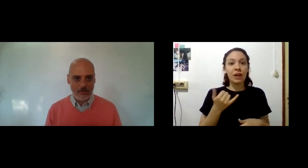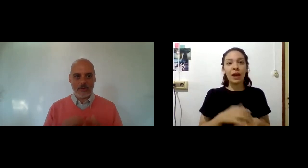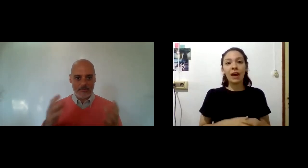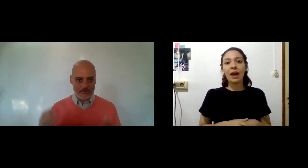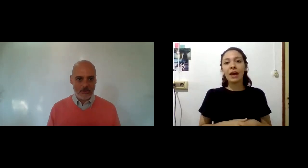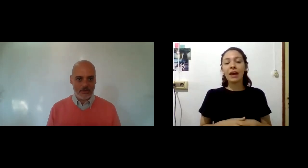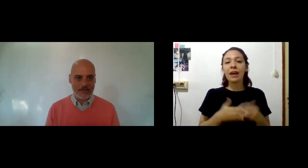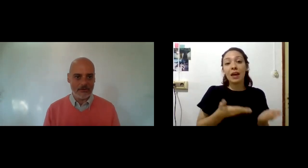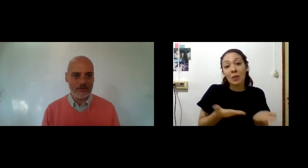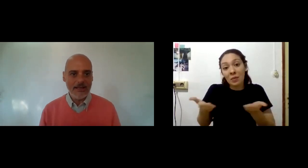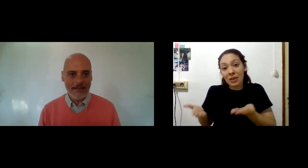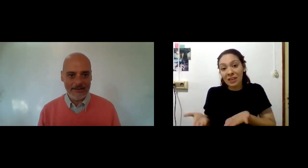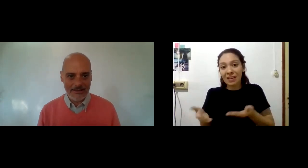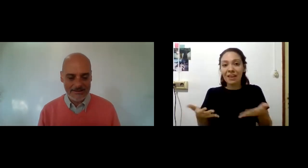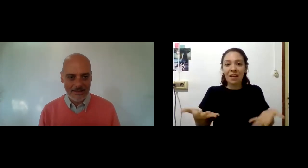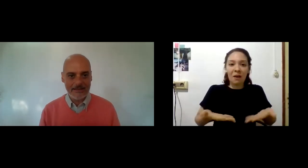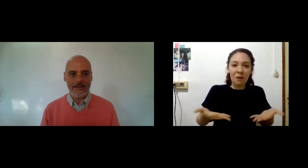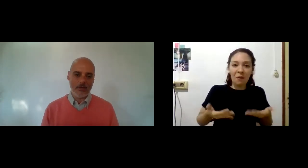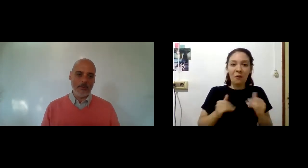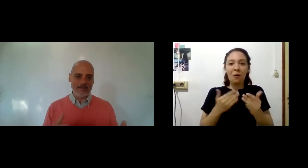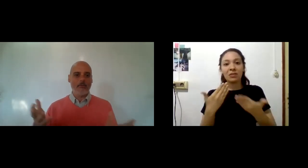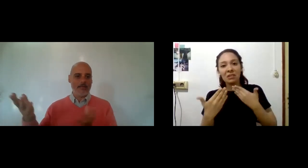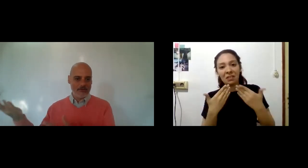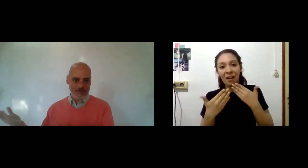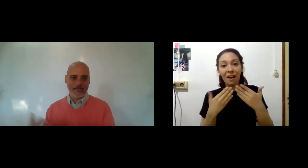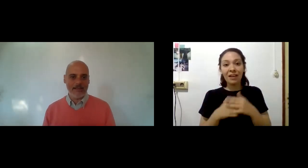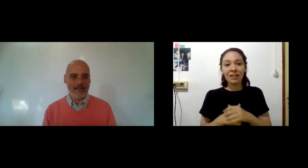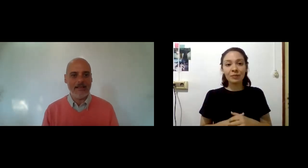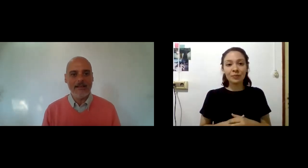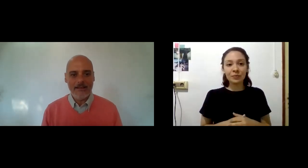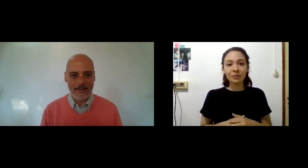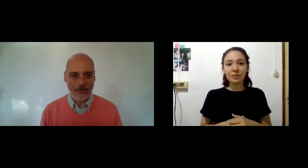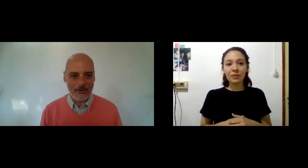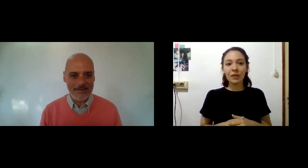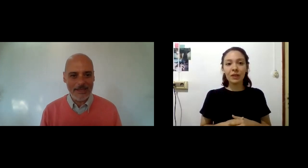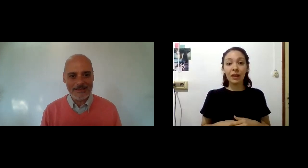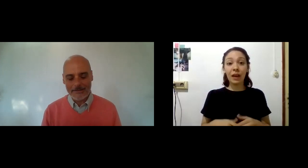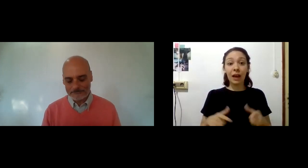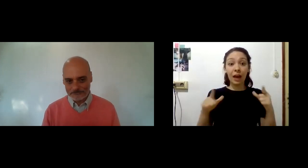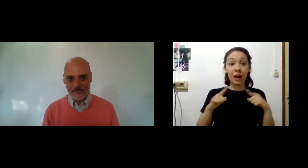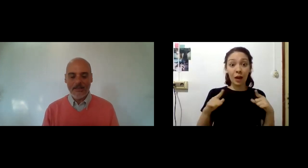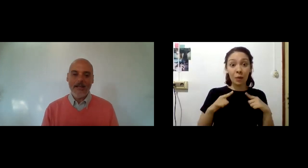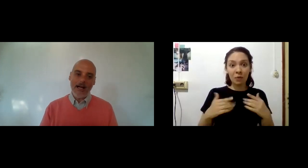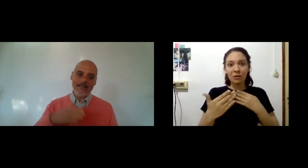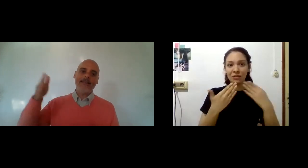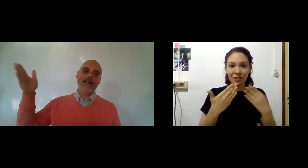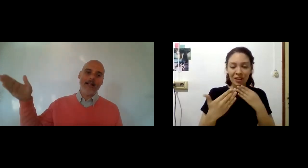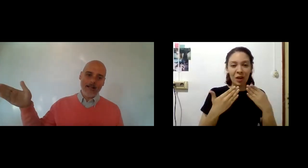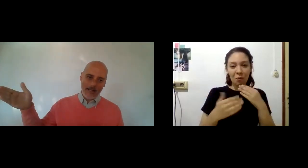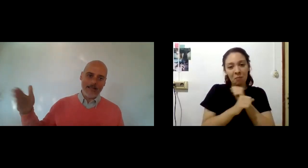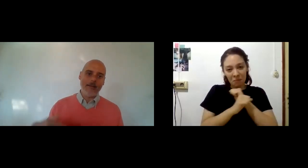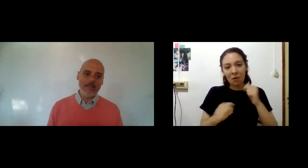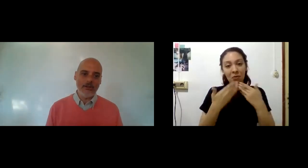charla de hoy y, bueno, empezamos a comunicarnos desde ayer y, bueno, espero que esta comunicación se mantenga en lo largo del semestre